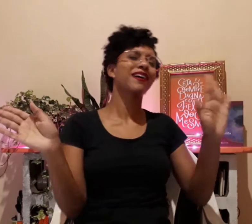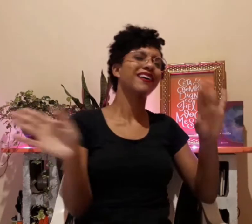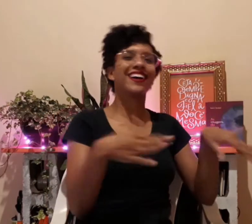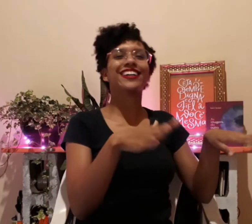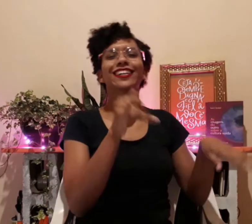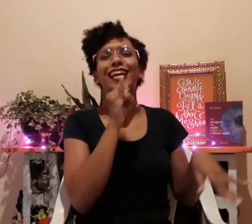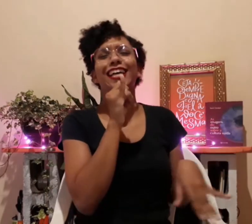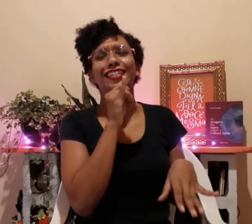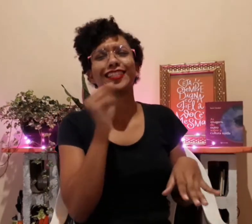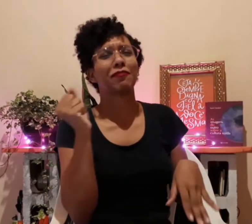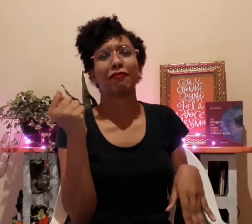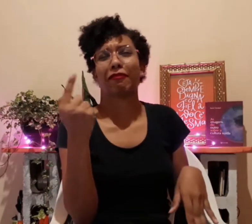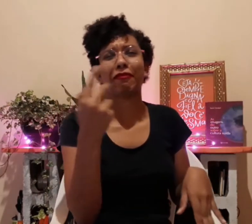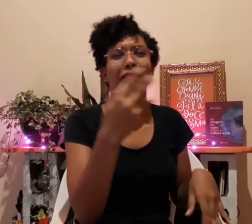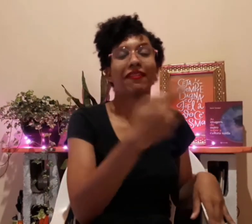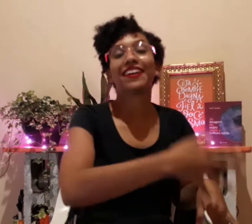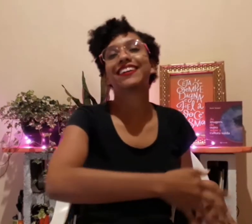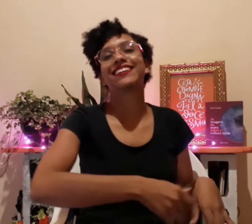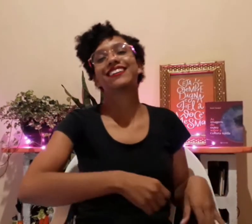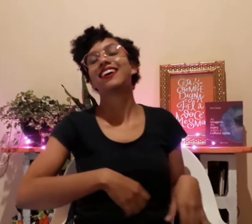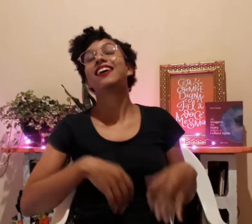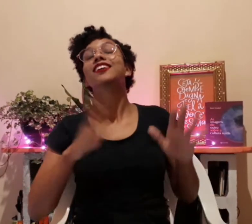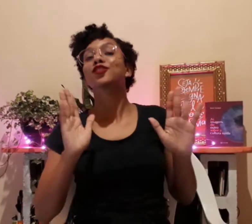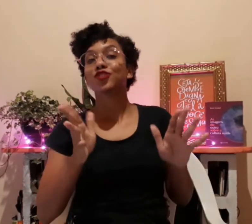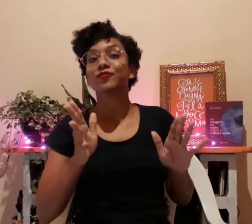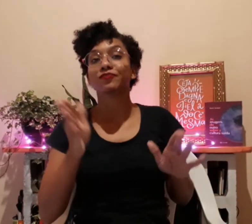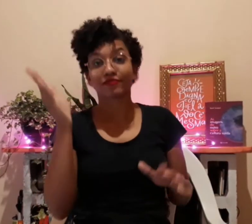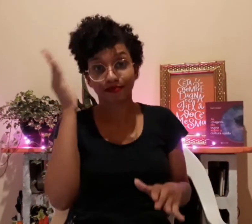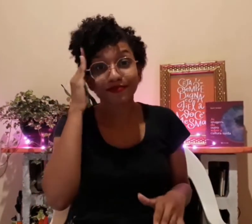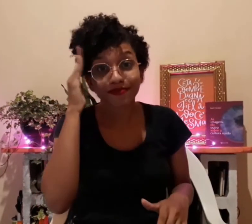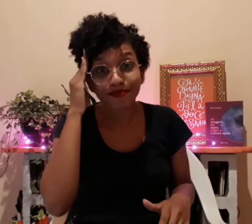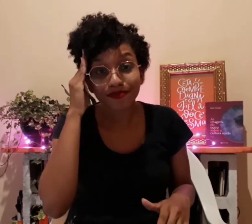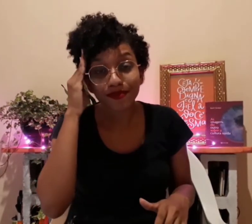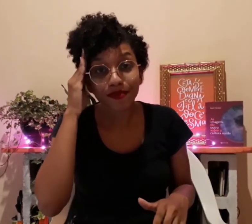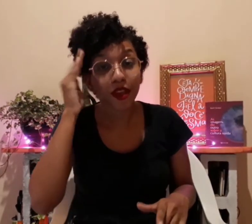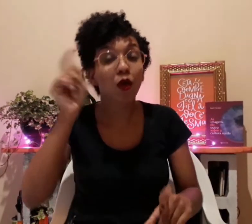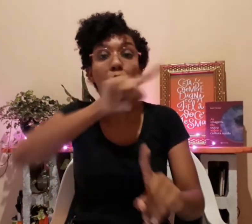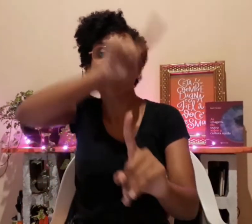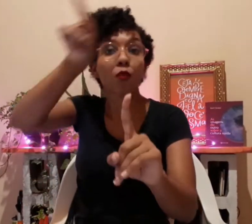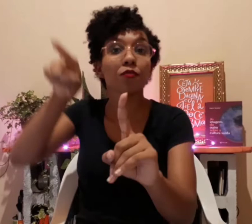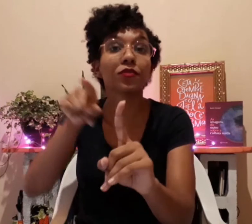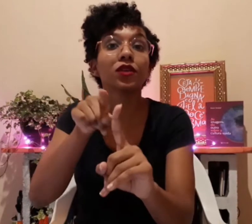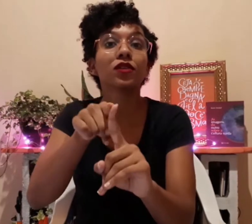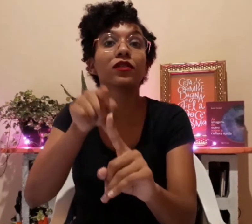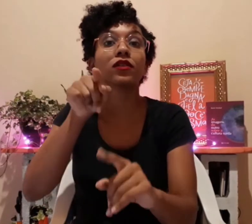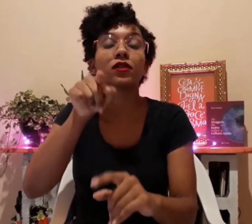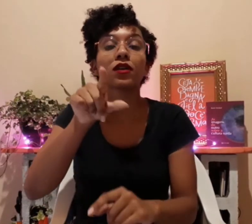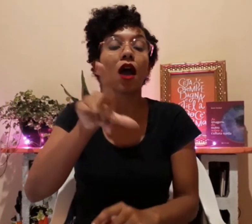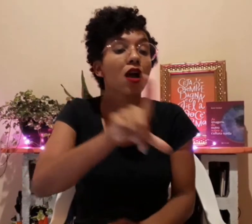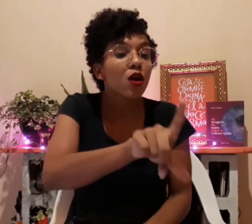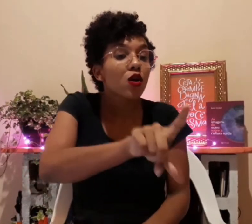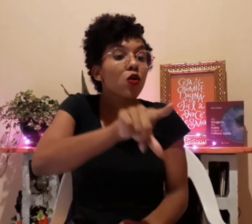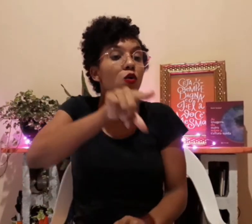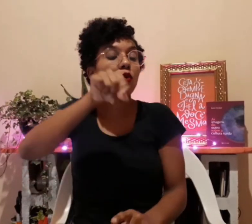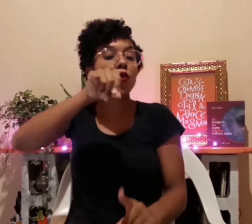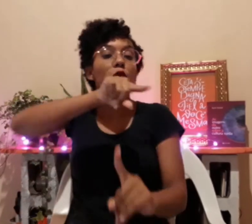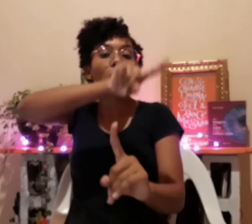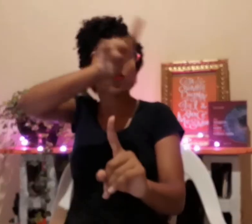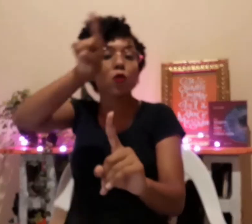um bom trabalho. Bom, deixa de exemplos, vamos seguir. Entendido isso? Qual é o seu objetivo? Quando você vai escolher uma